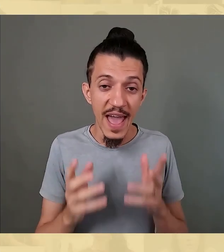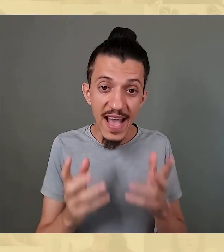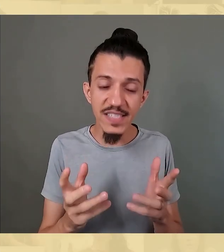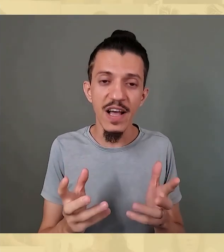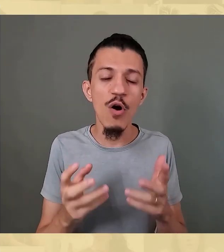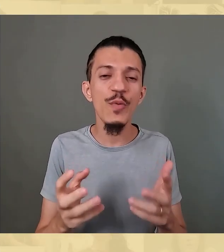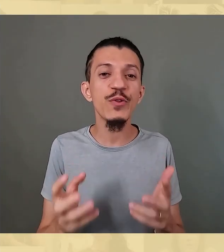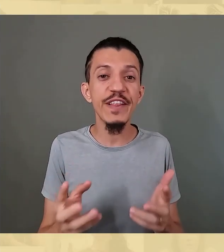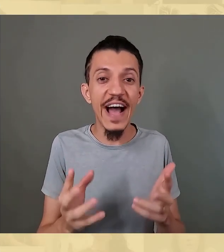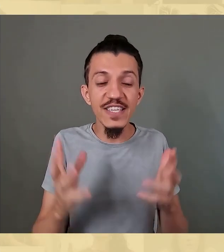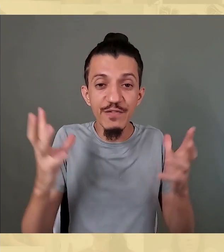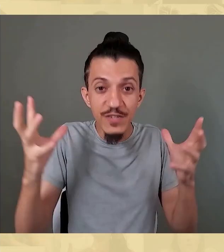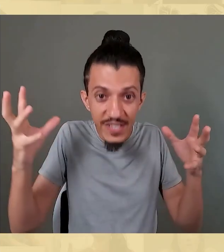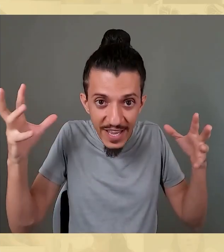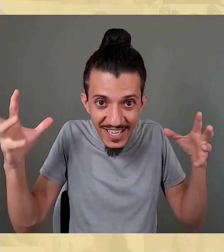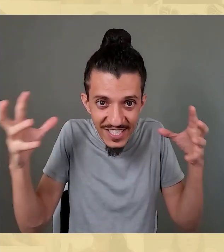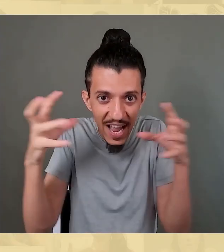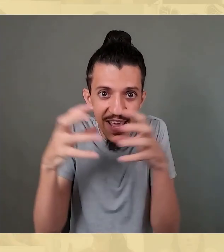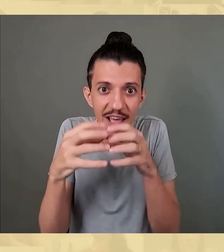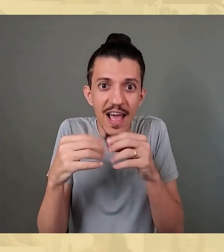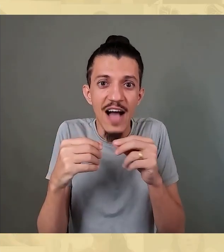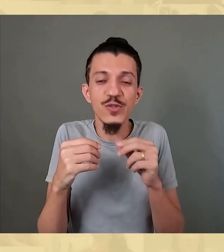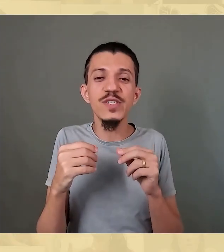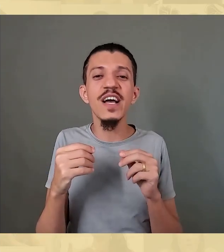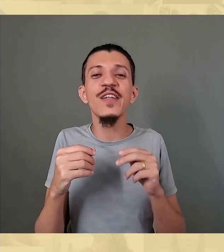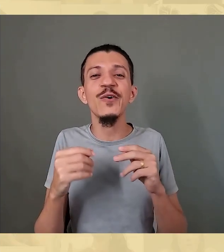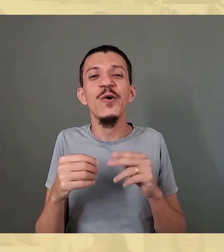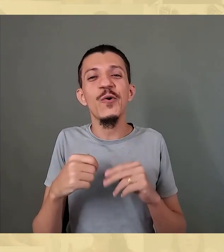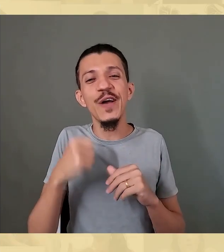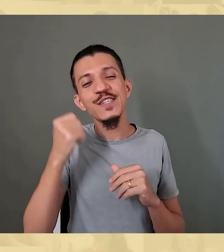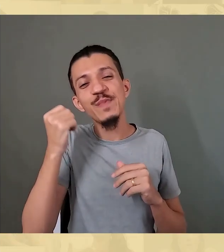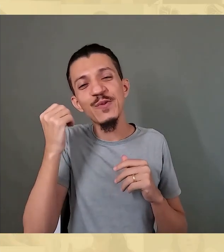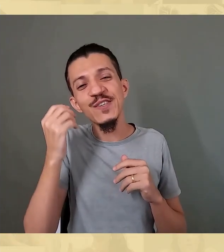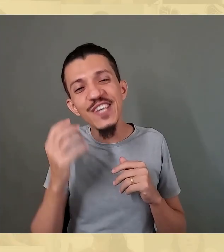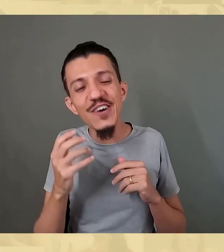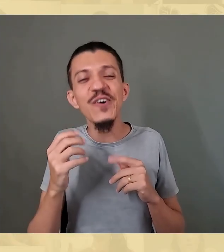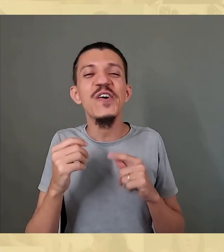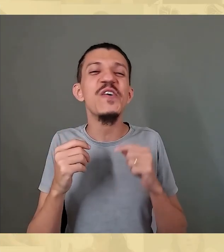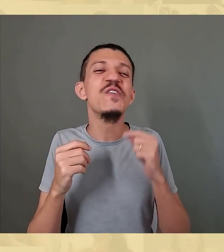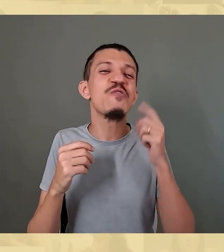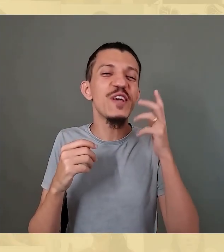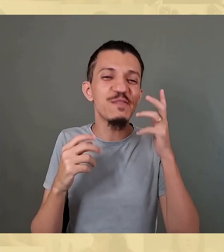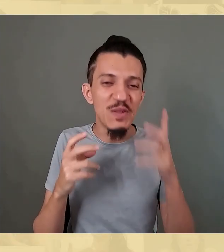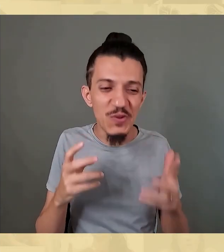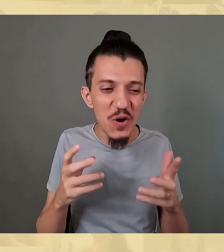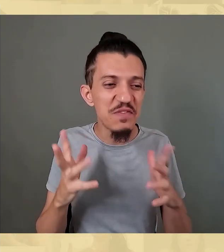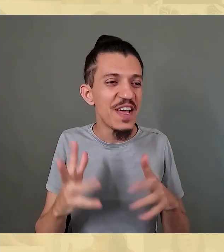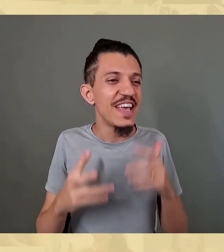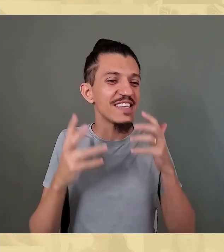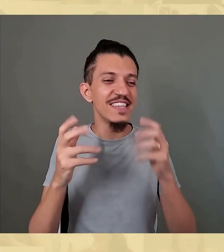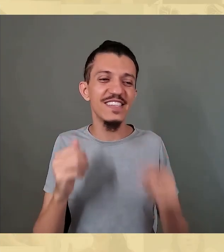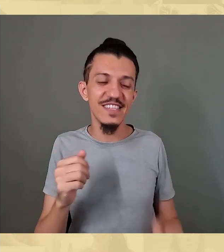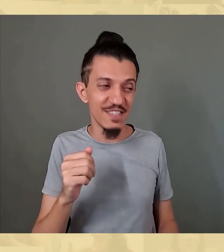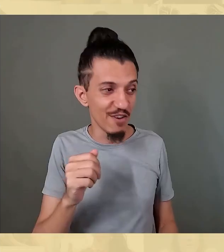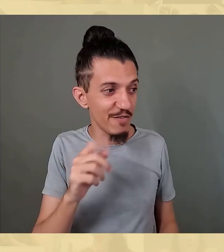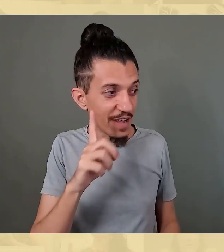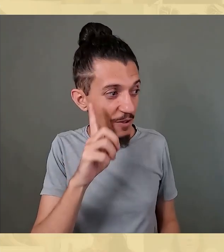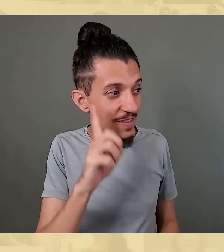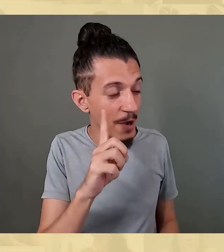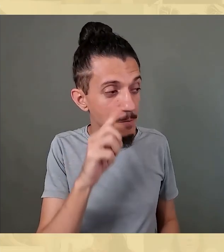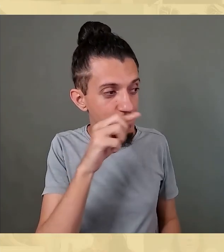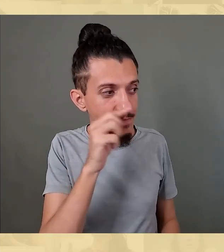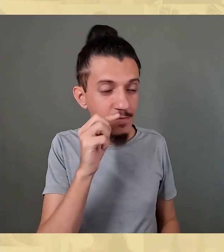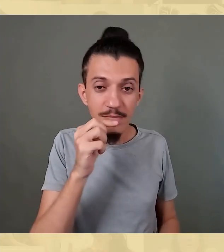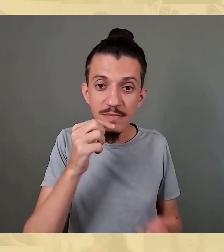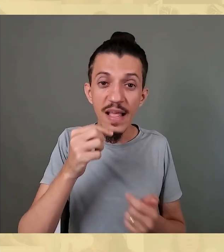porque essa é uma oportunidade de você já ir associando conhecimento antigo com conhecimento novo e assim se desenvolvendo.